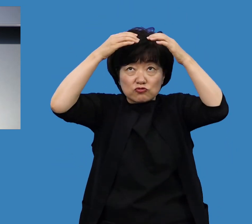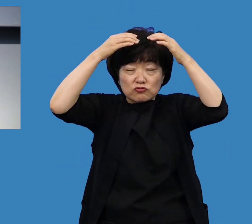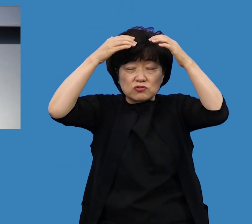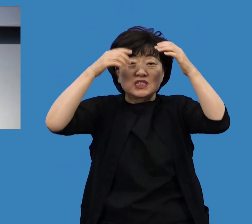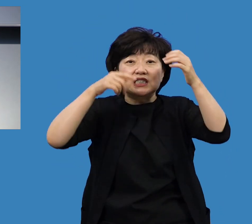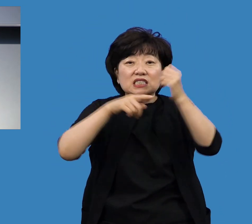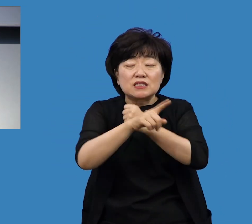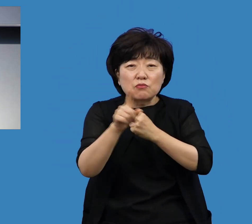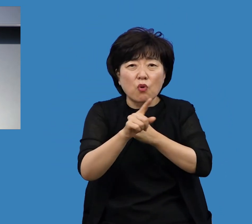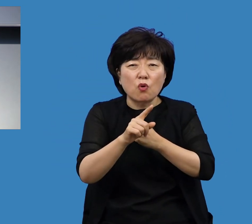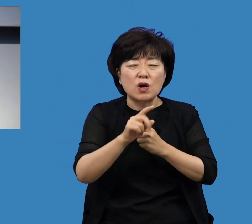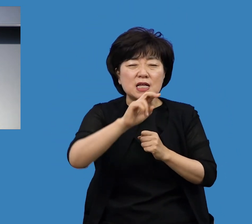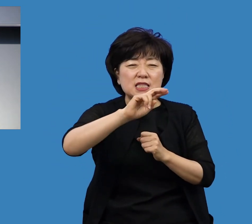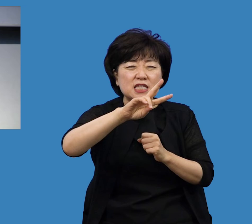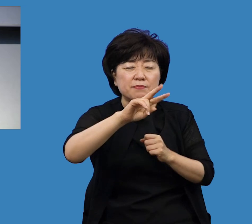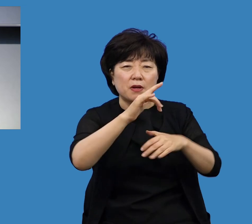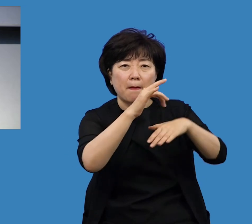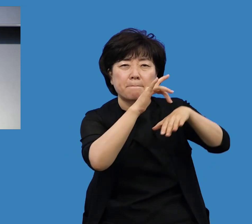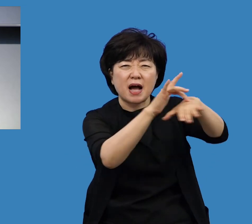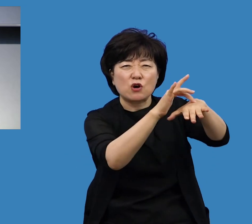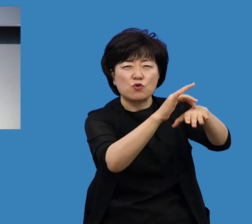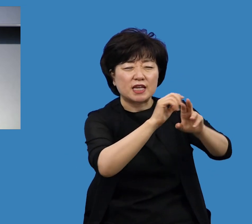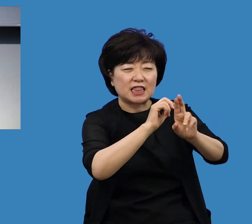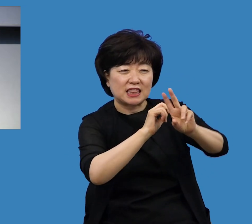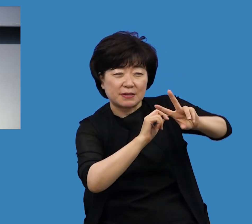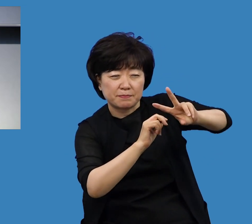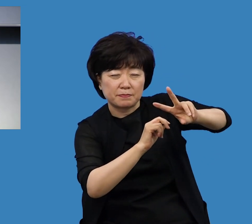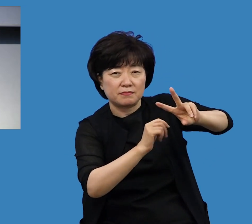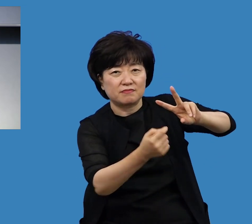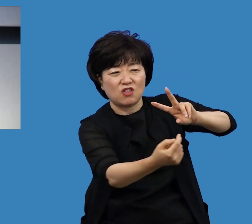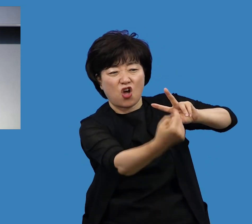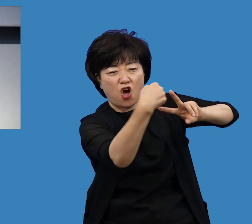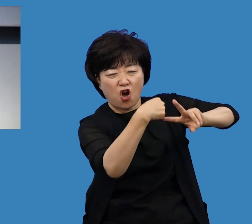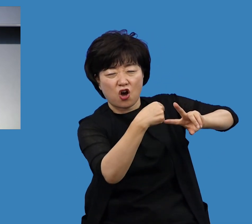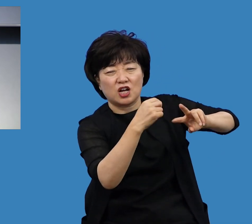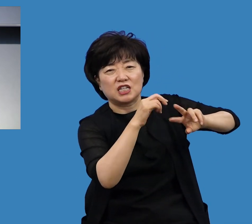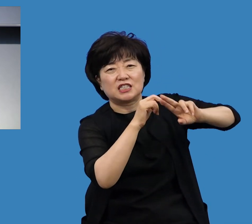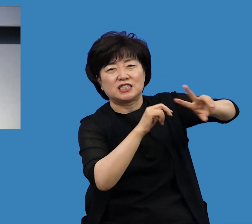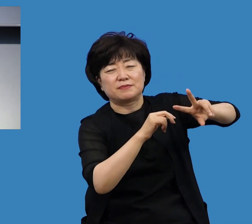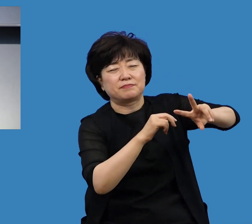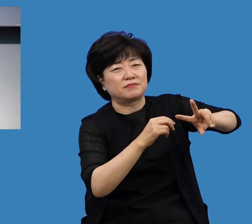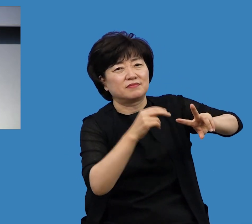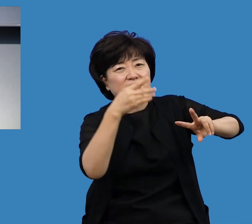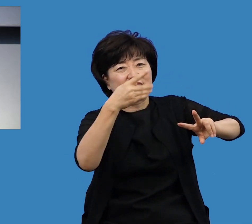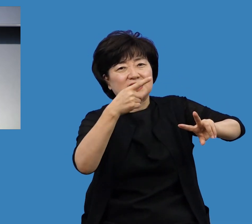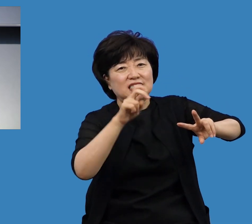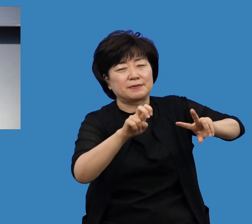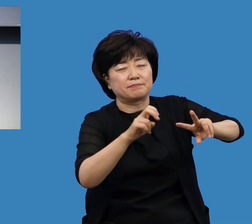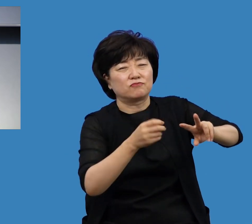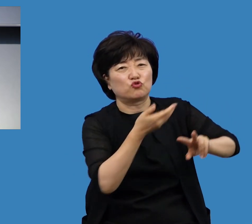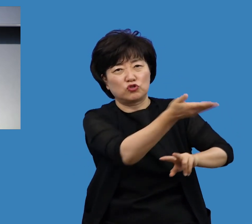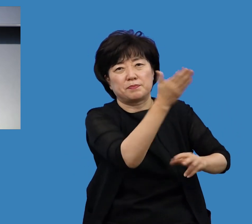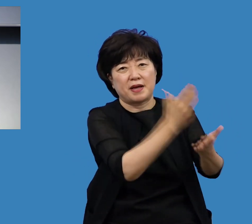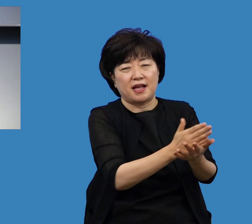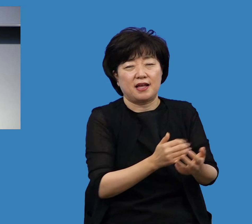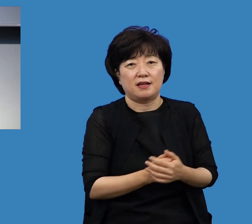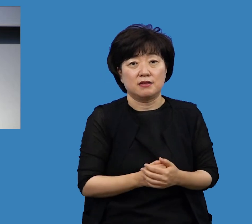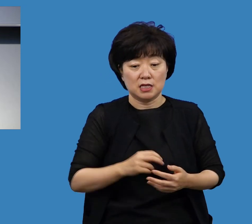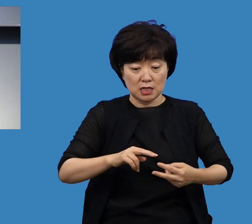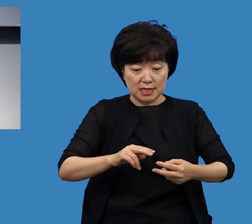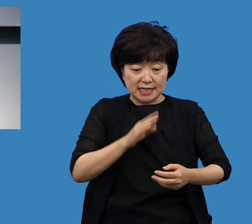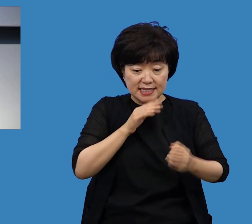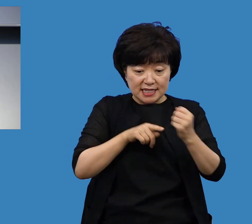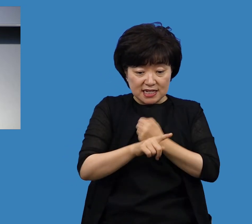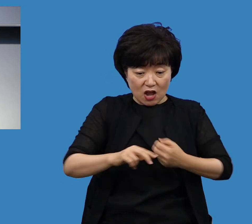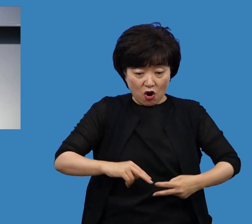첫째, 마귀에게 틈을 주지 말라는 거예요. 뭐 진리의 허리띠라고 하는 것은 이사야서 11장